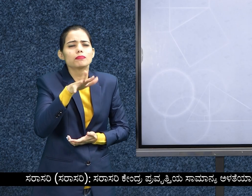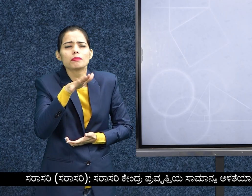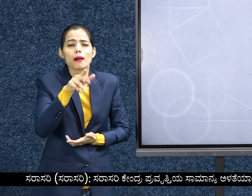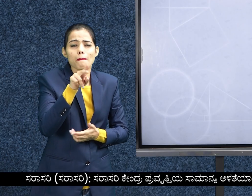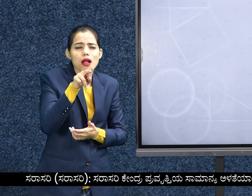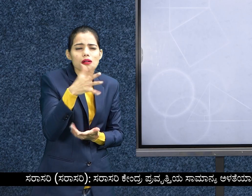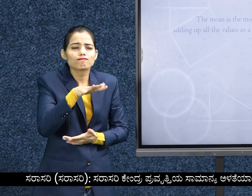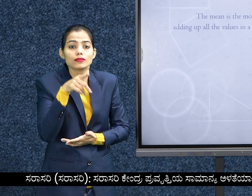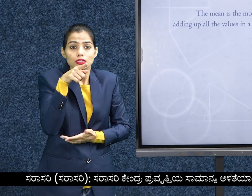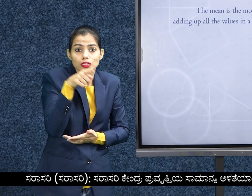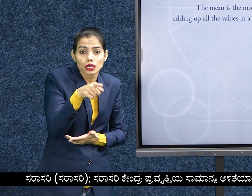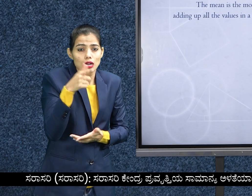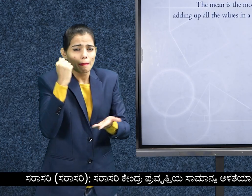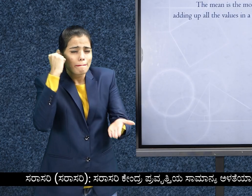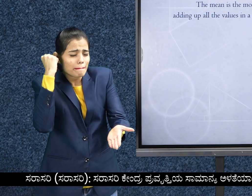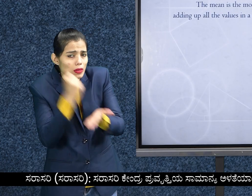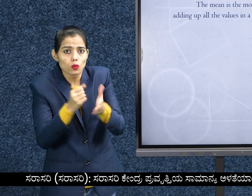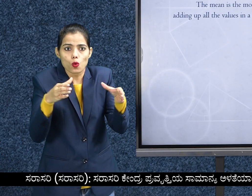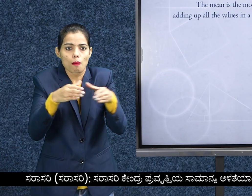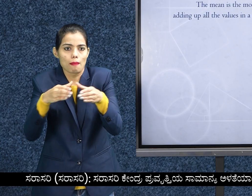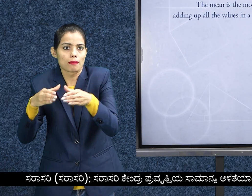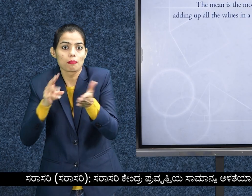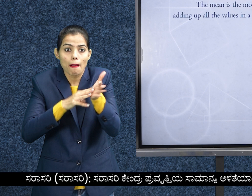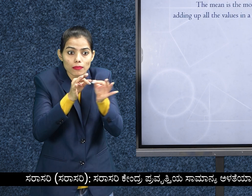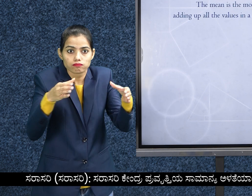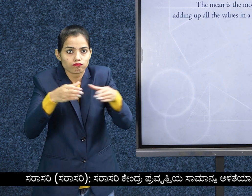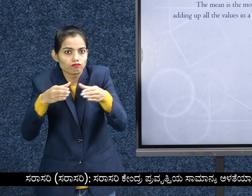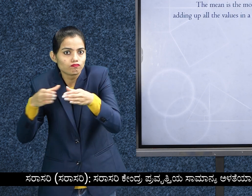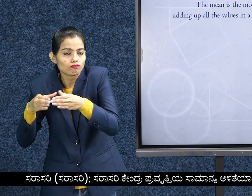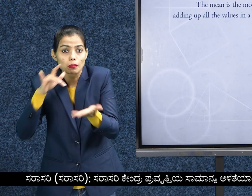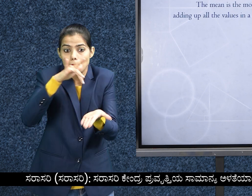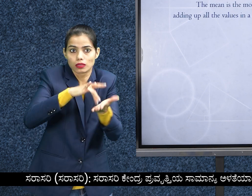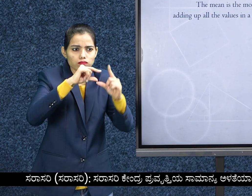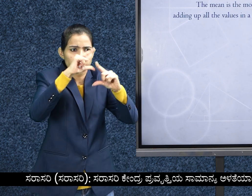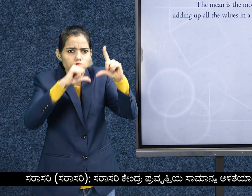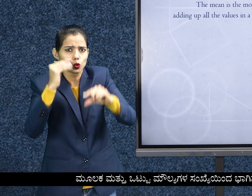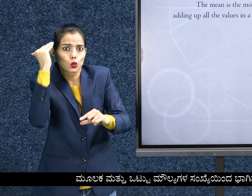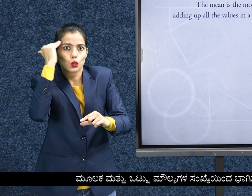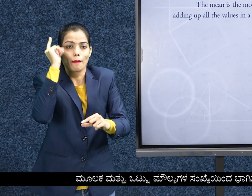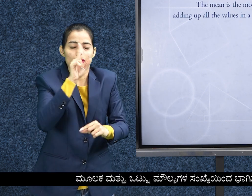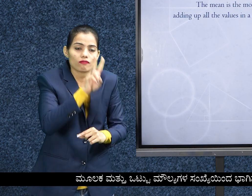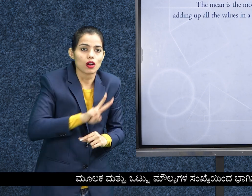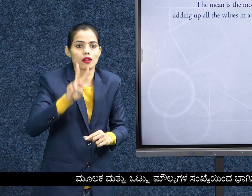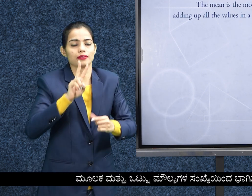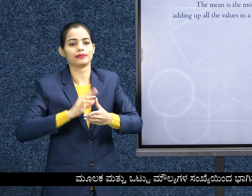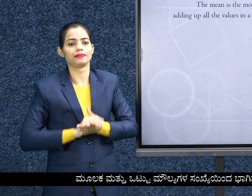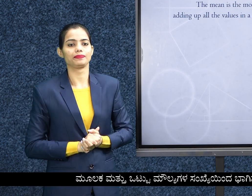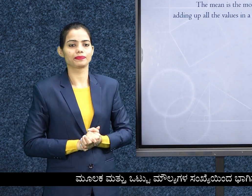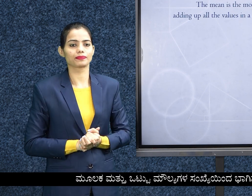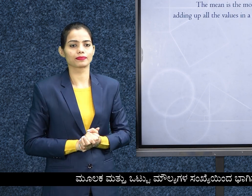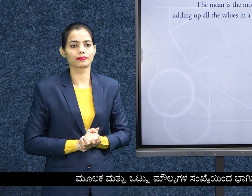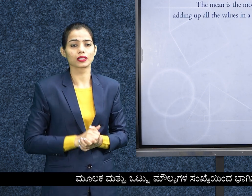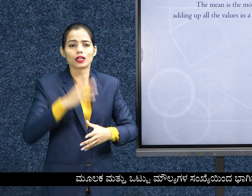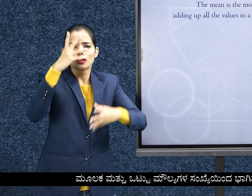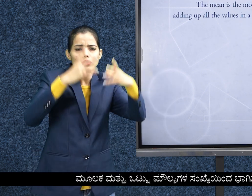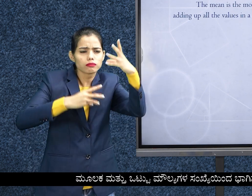ಸರಾಸರಿ. ಸರಾಸರಿ ಕೇಂದ್ರ ಪ್ರವೃತ್ತಿಯ ಸಾಮಾನ್ಯ ಅಳತೆಯಾಗಿದೆ. ಡೇಟಾ ಸೆಟ್ನಲ್ಲಿರುವ ಎಲ್ಲಾ ಮೌಲ್ಯಗಳನ್ನ ಸೇರಿಸುವ ಮೂಲಕ ಮತ್ತು ಒಟ್ಟು ಮೌಲ್ಯಗಳ